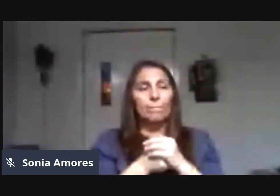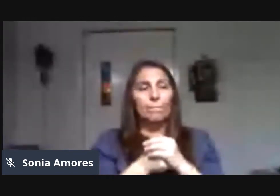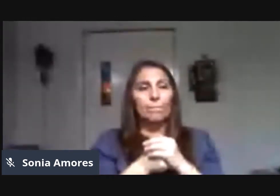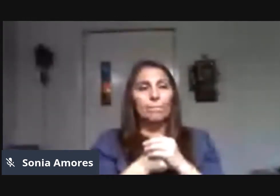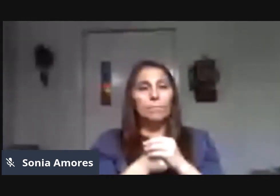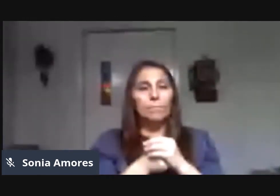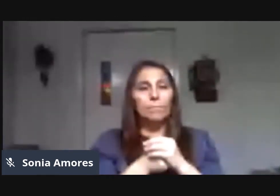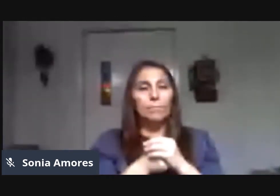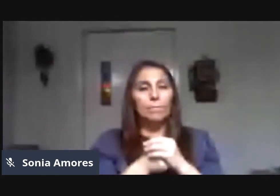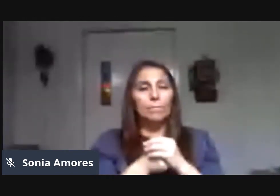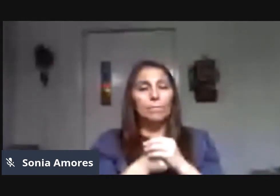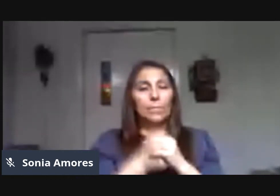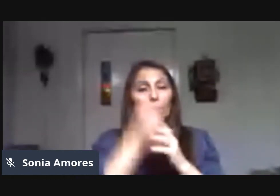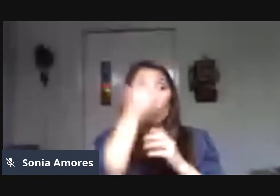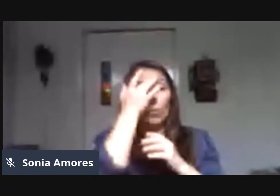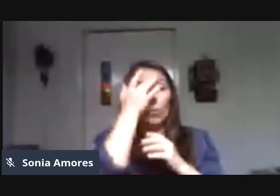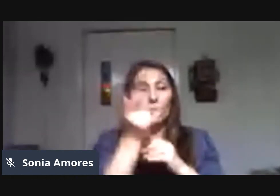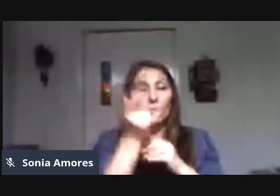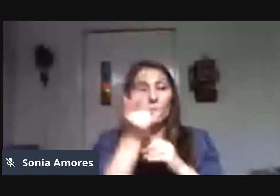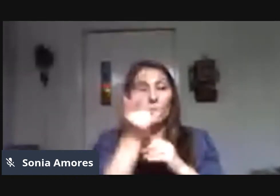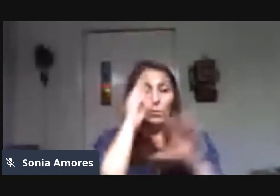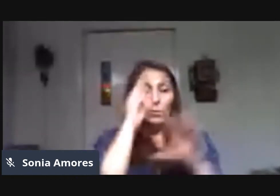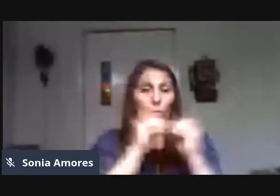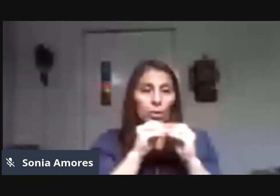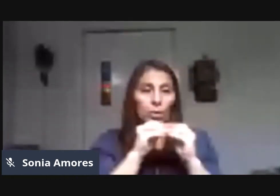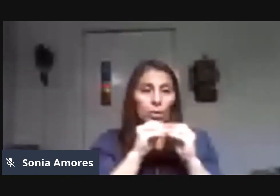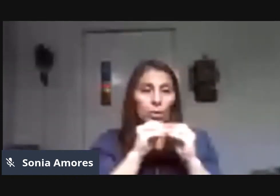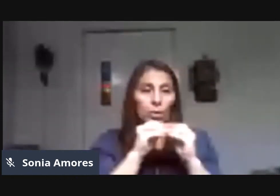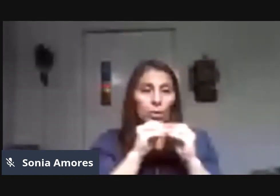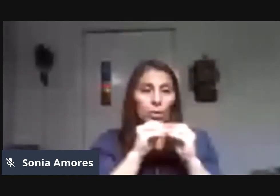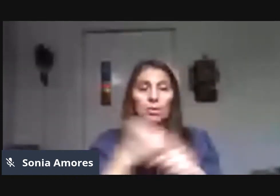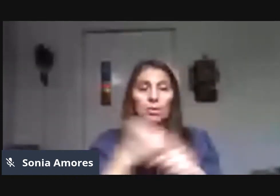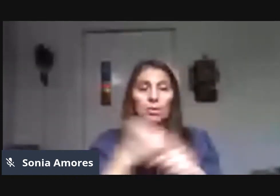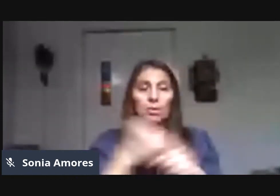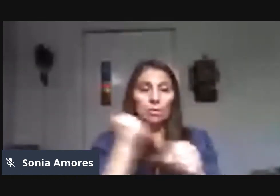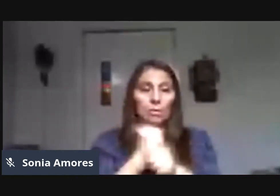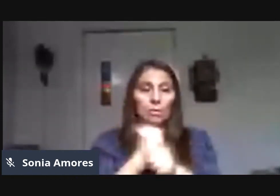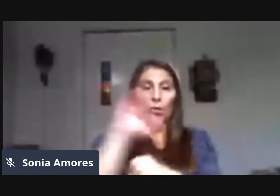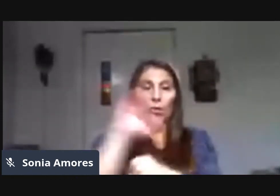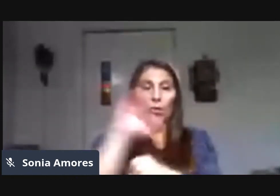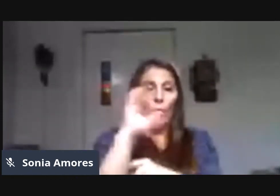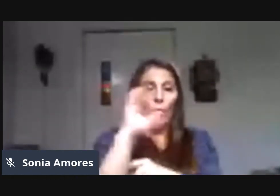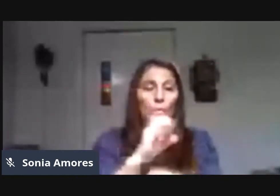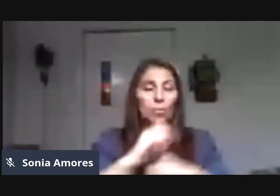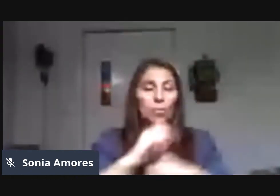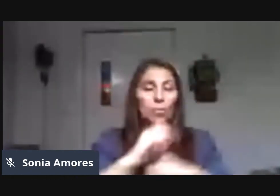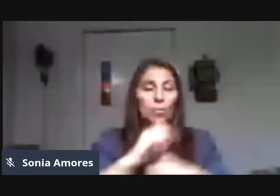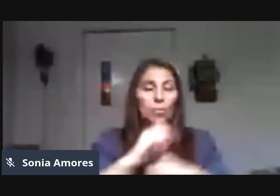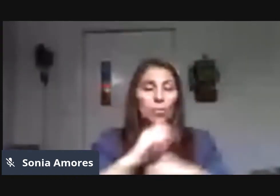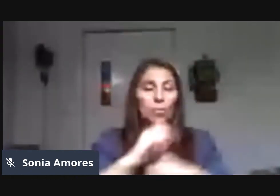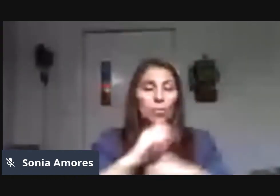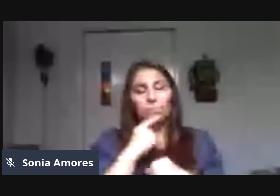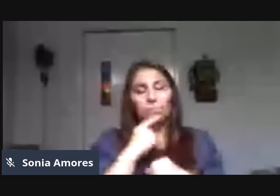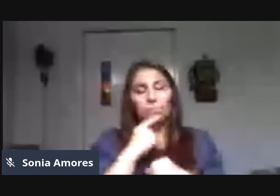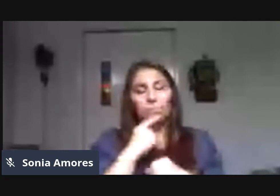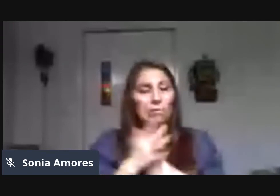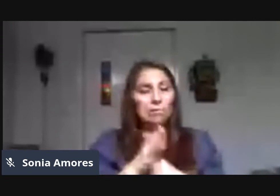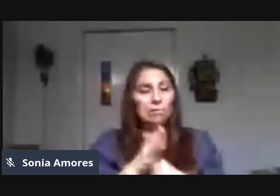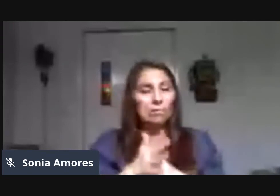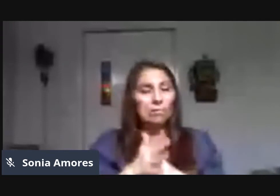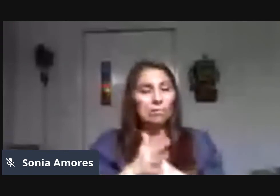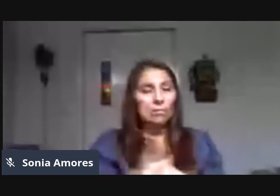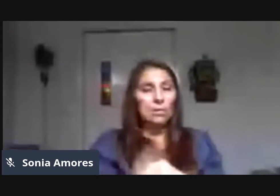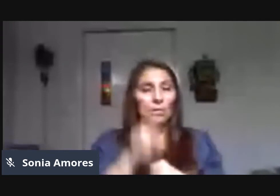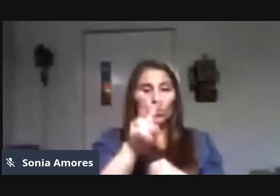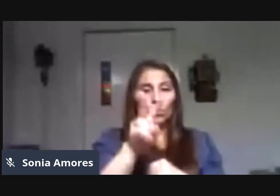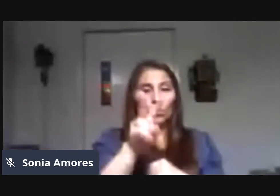condiciones de empleo, que en Colombia y en Bogotá son precarias, son las cifras, están alrededor del 7%, el aumento